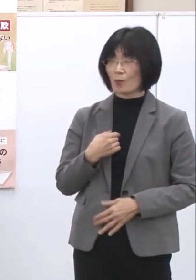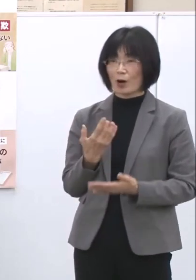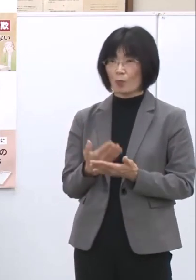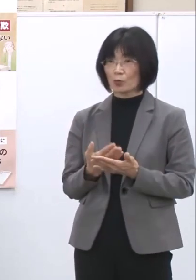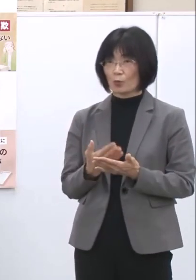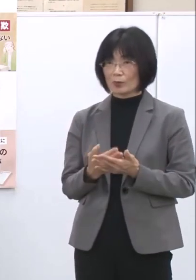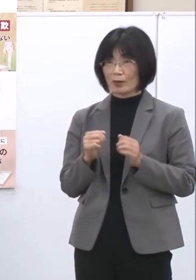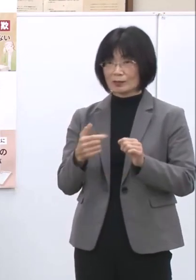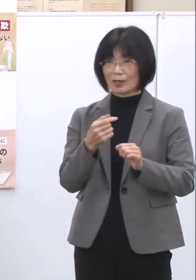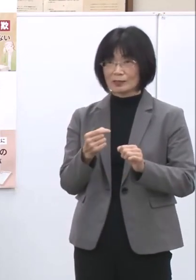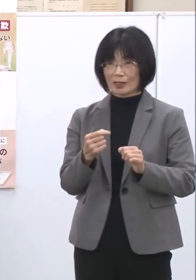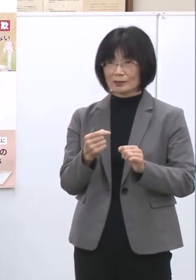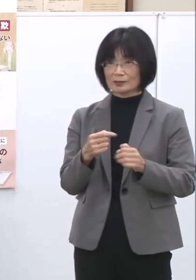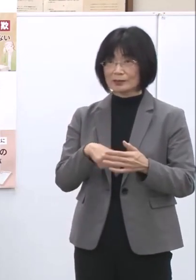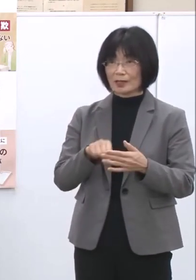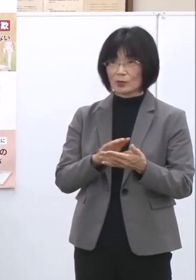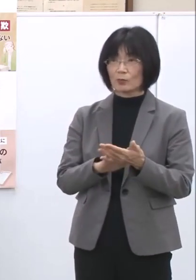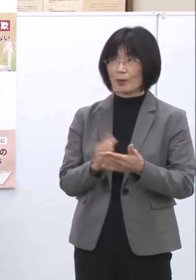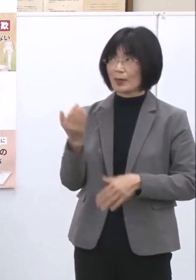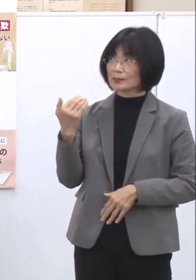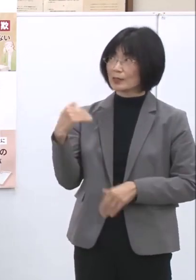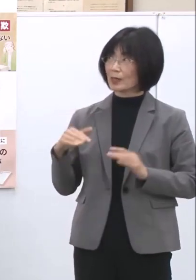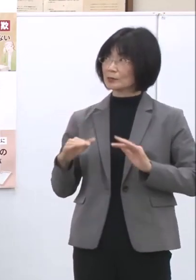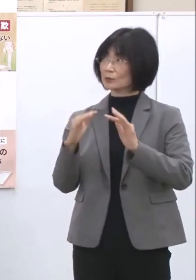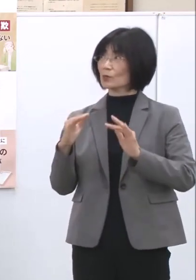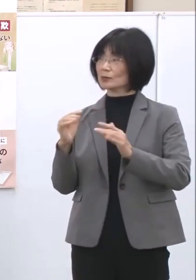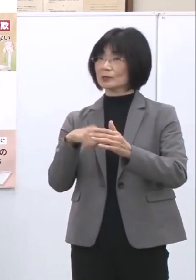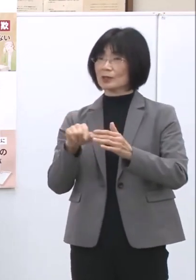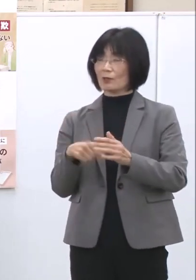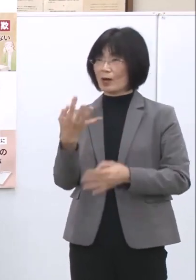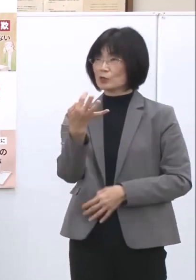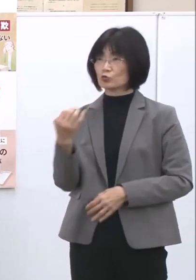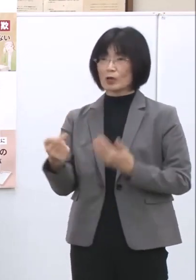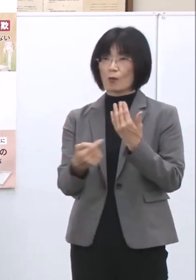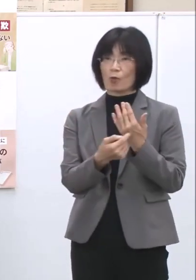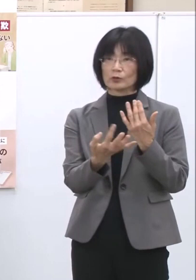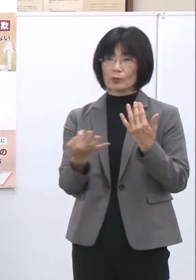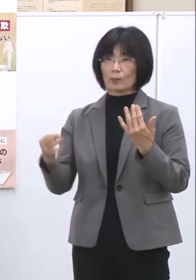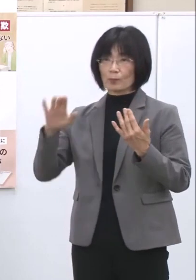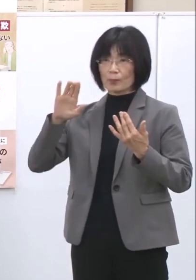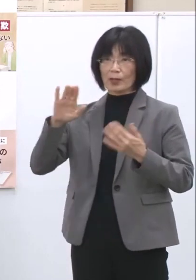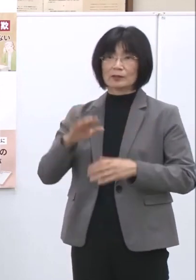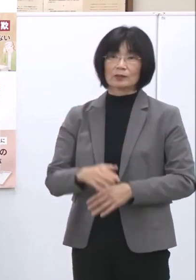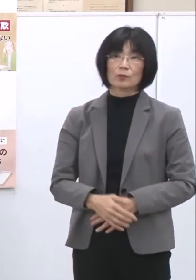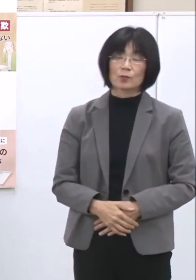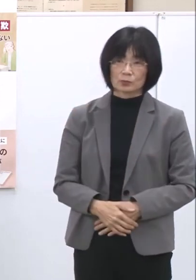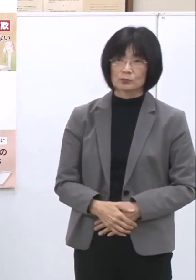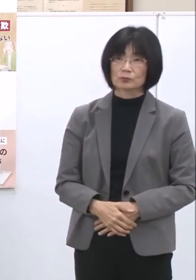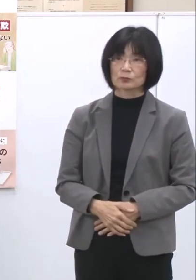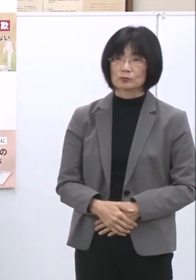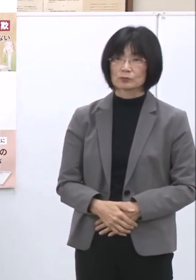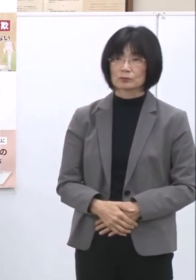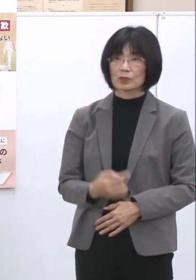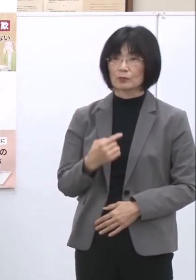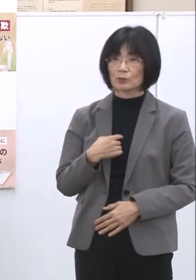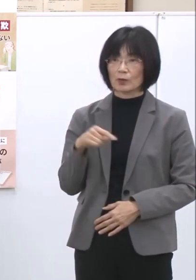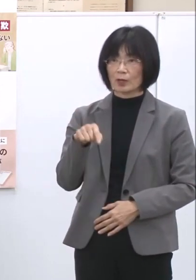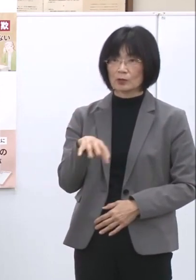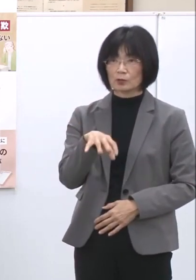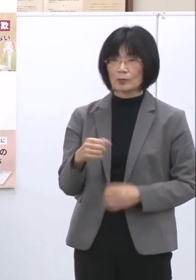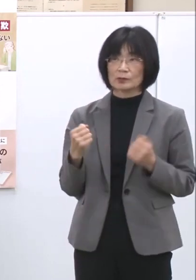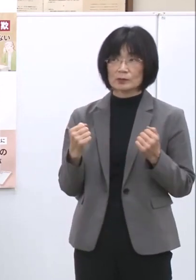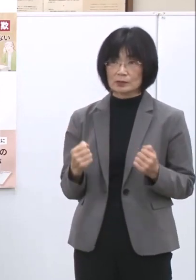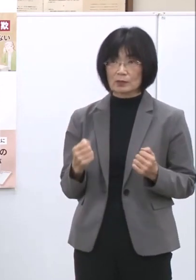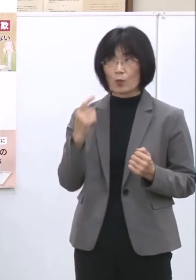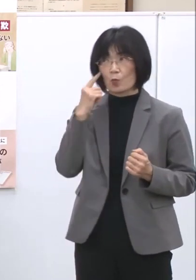ているところ、特に前回出た協議のところでですね、やっぱりいくつかポイントがあったと思います。で、僕はその場で一番思